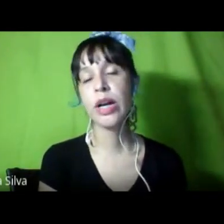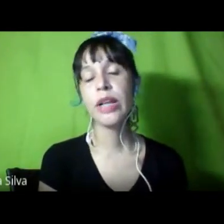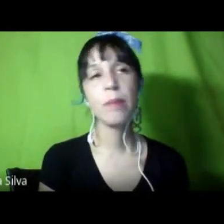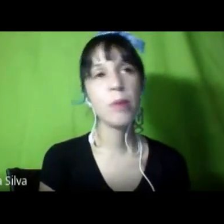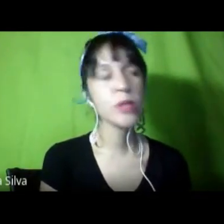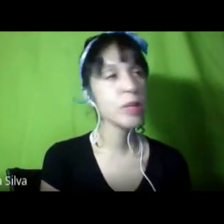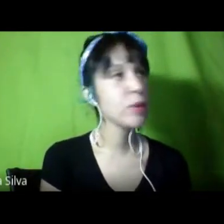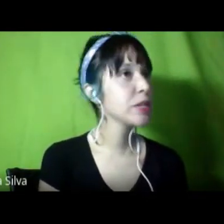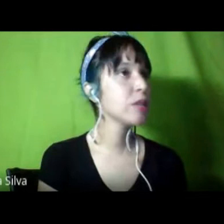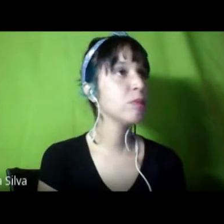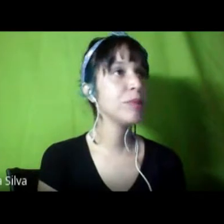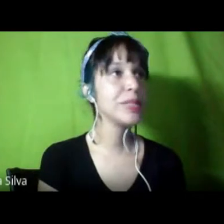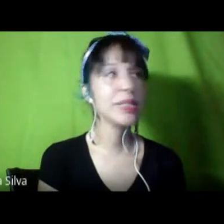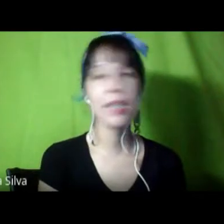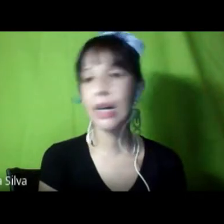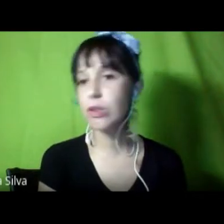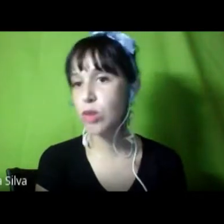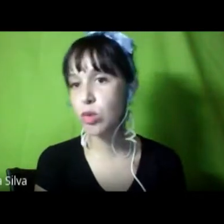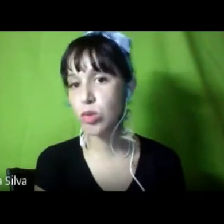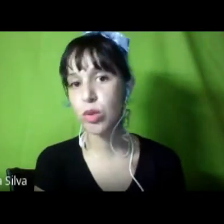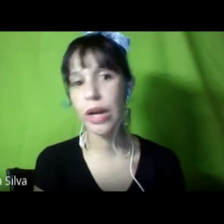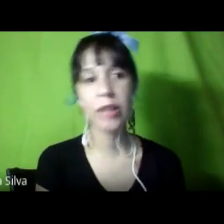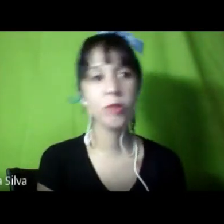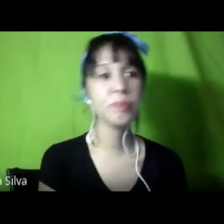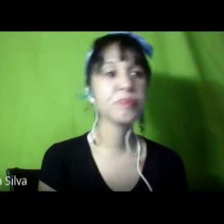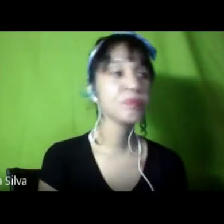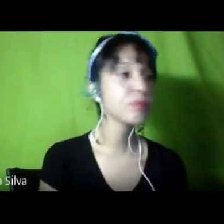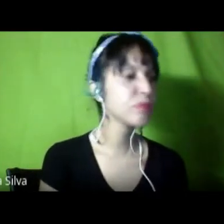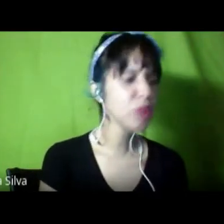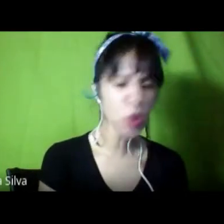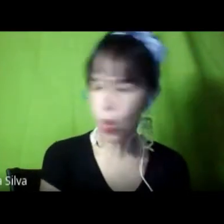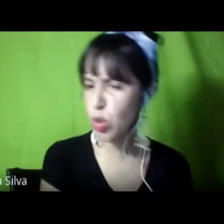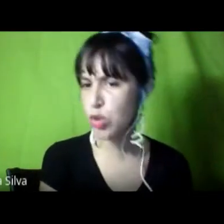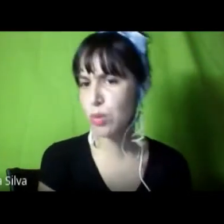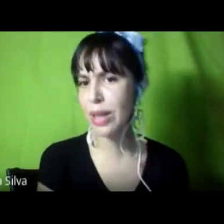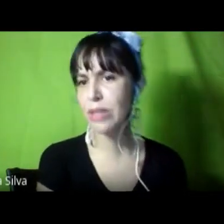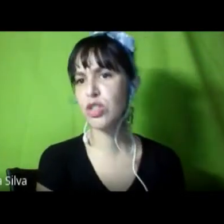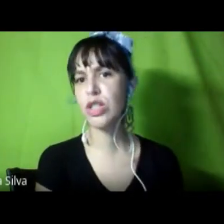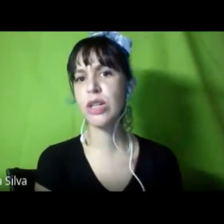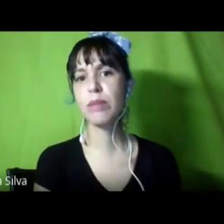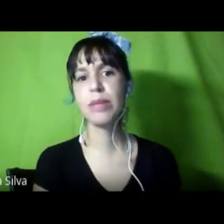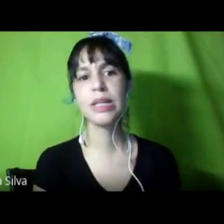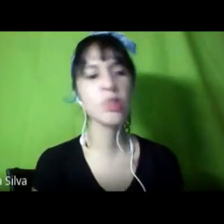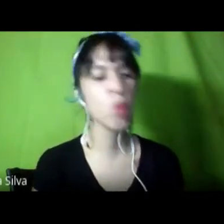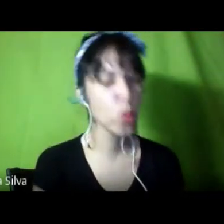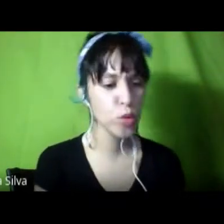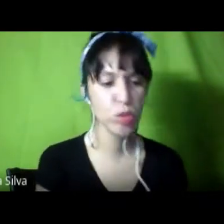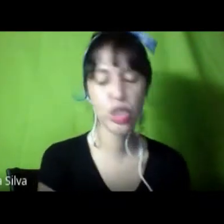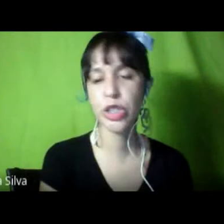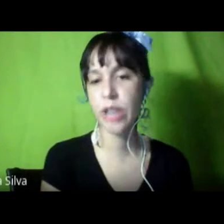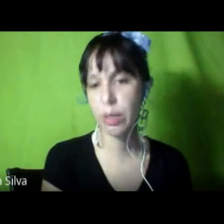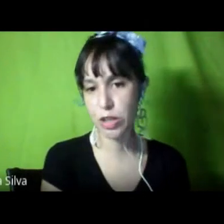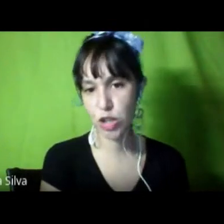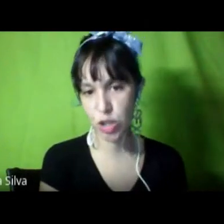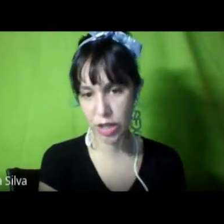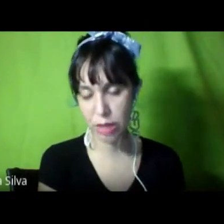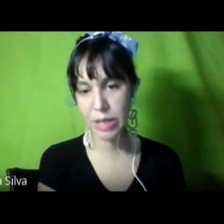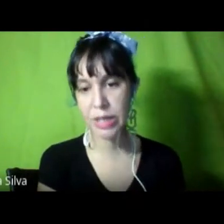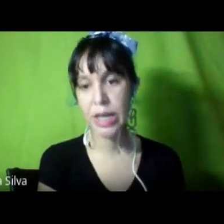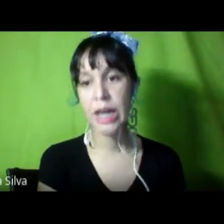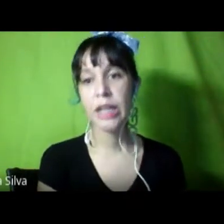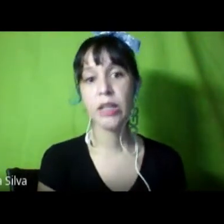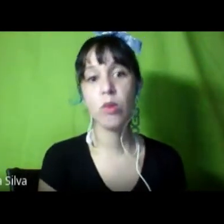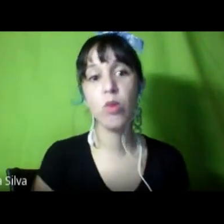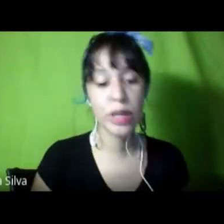superior, tem pós-graduação, mestrado, doutorado, curso básico de Libras, curso de intérprete de